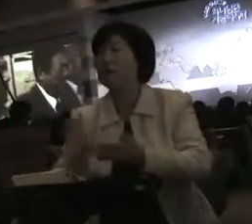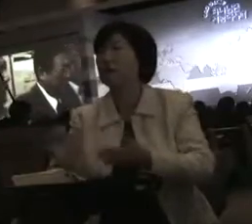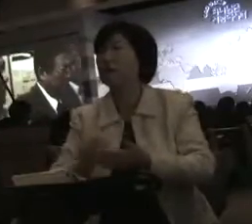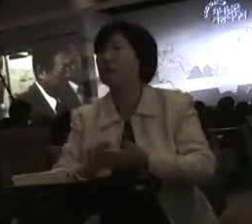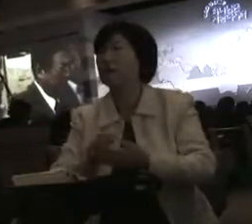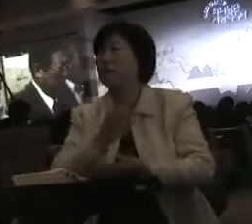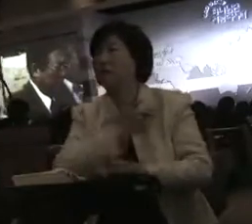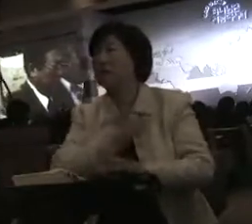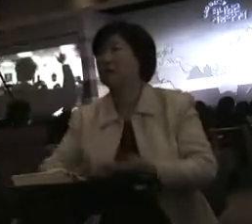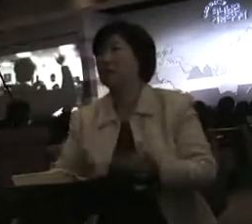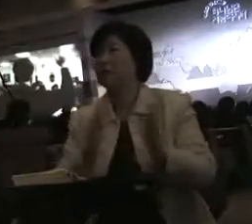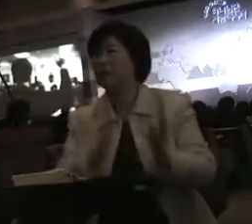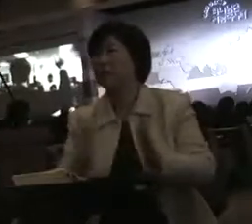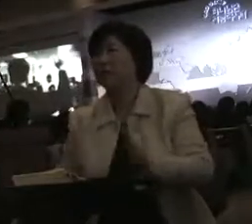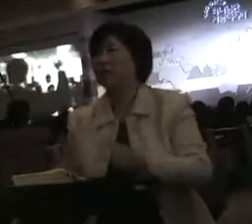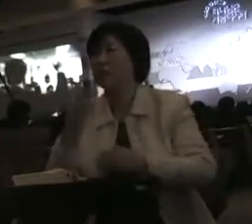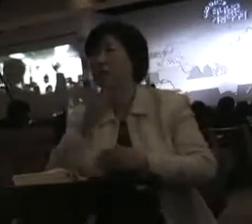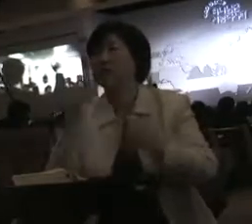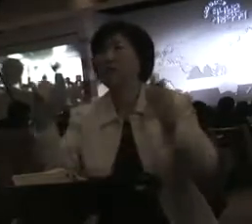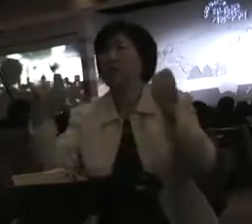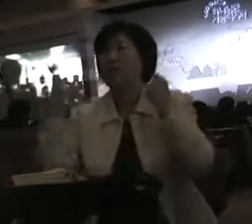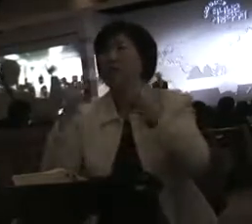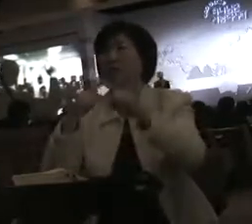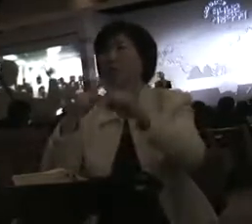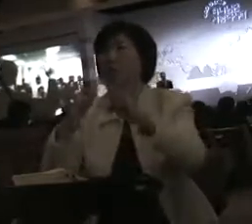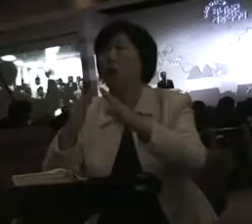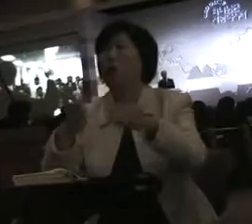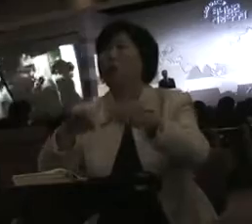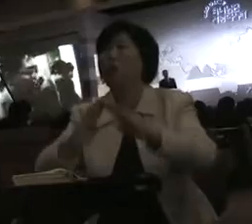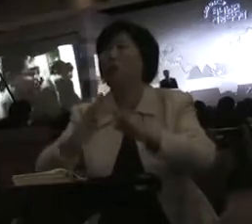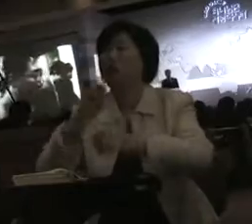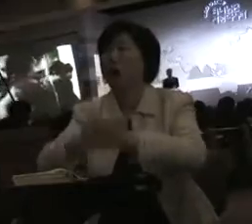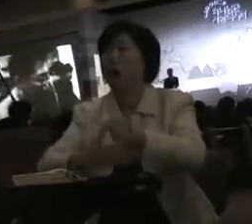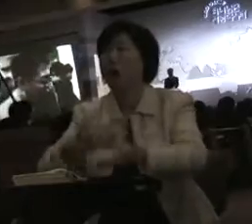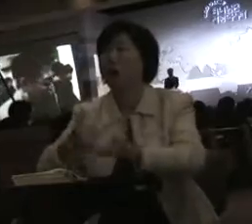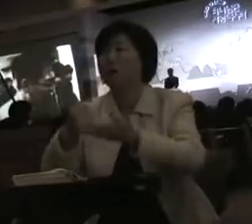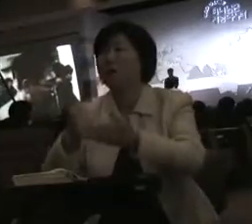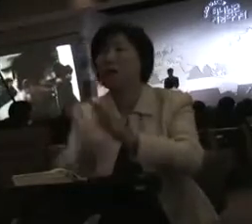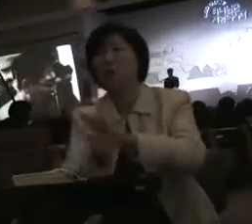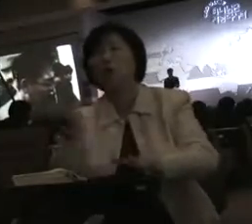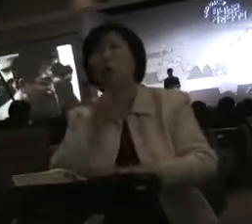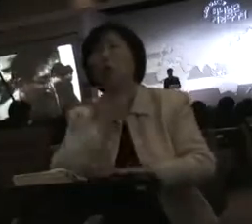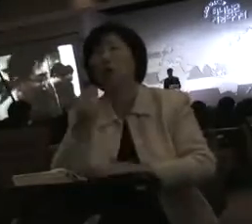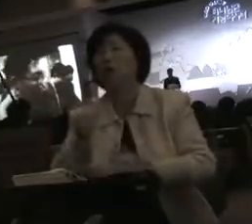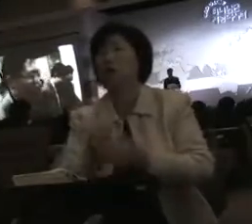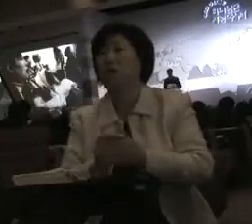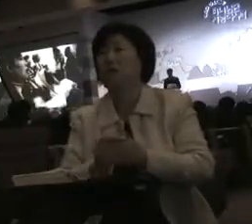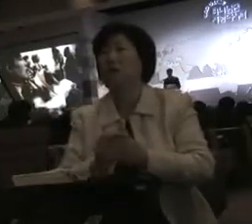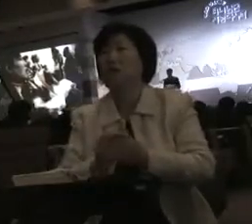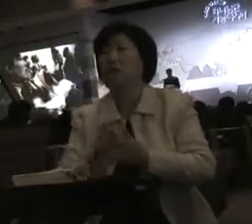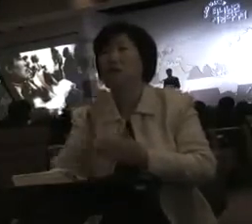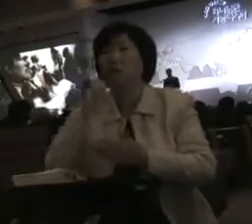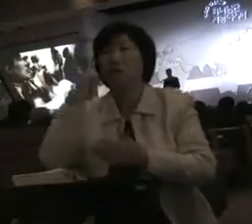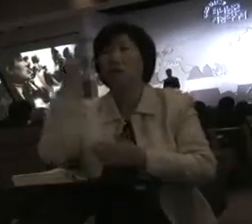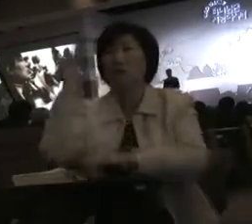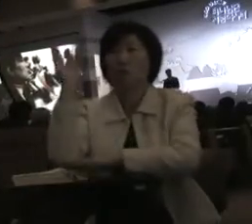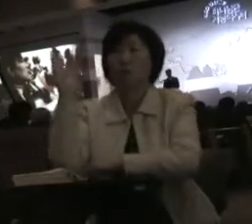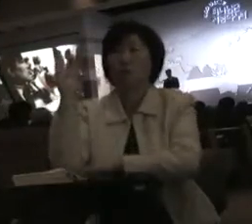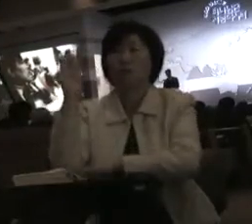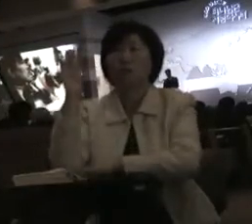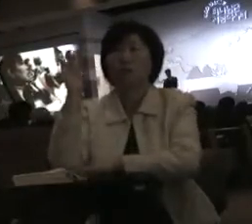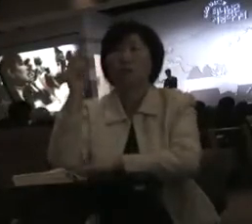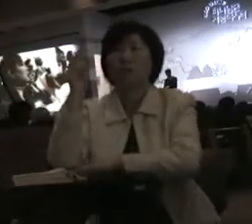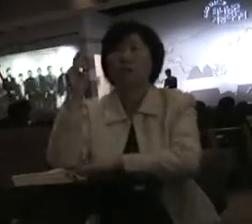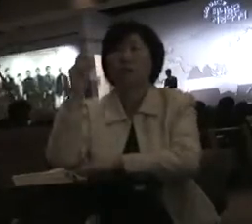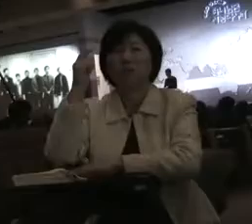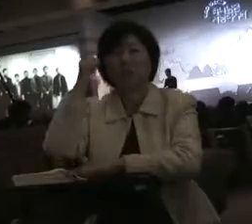킹덤 드림으로 무장된 건강한 교회를 세우는 것은 하나님의 소원입니다. 이러한 목회 철학과 비전을 갖고